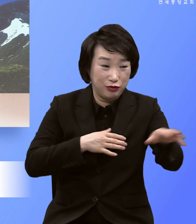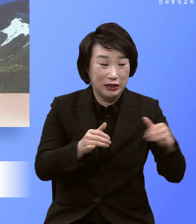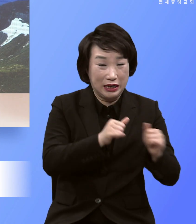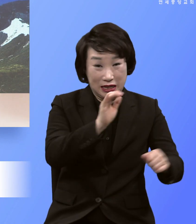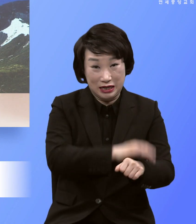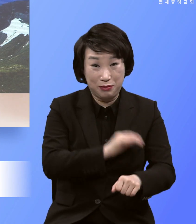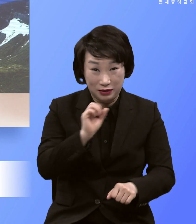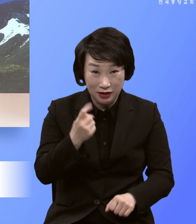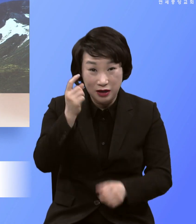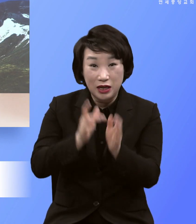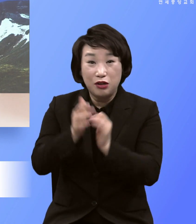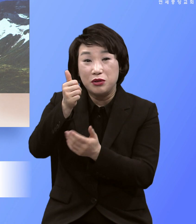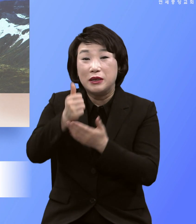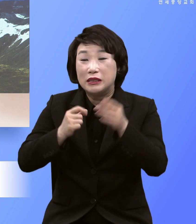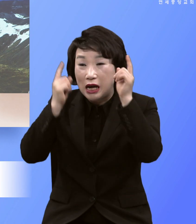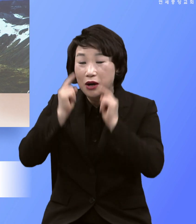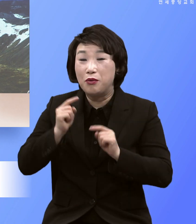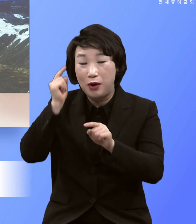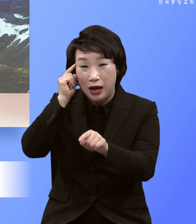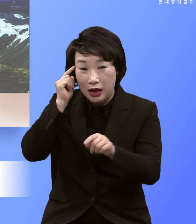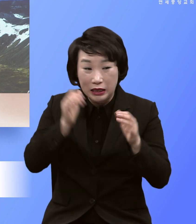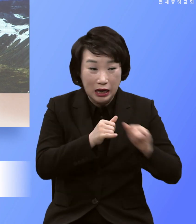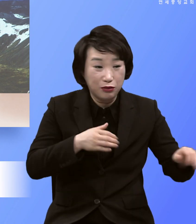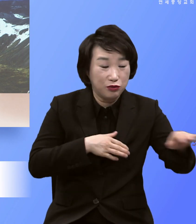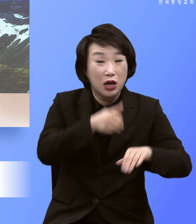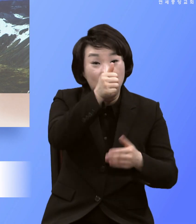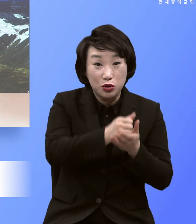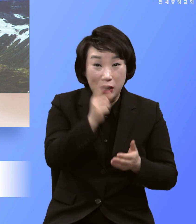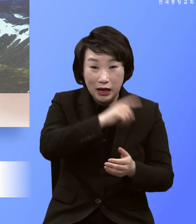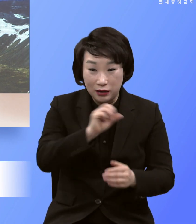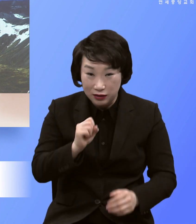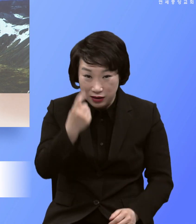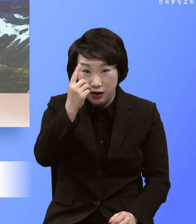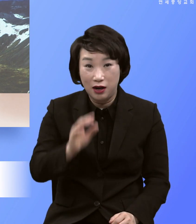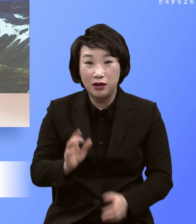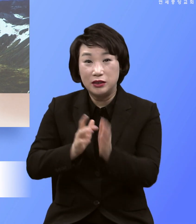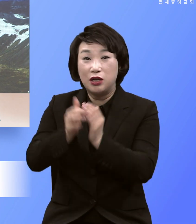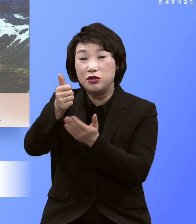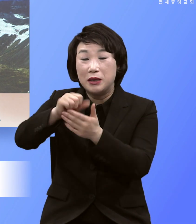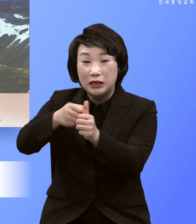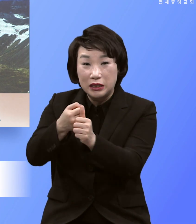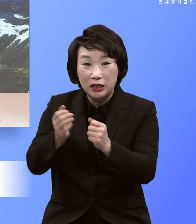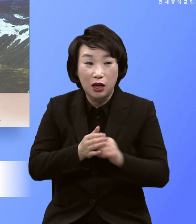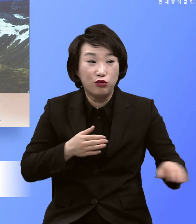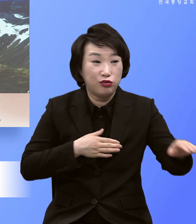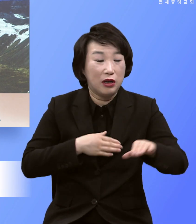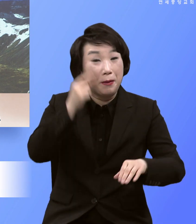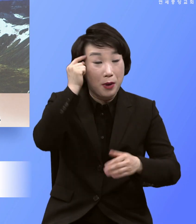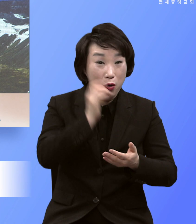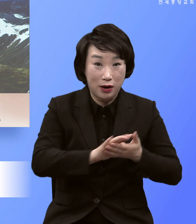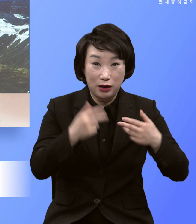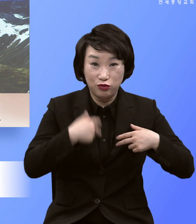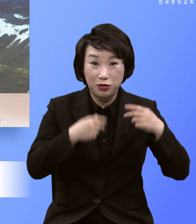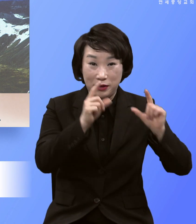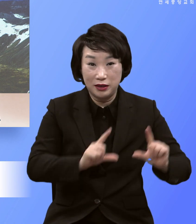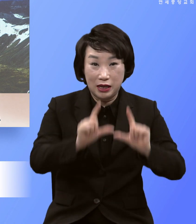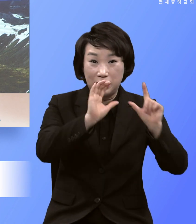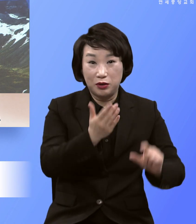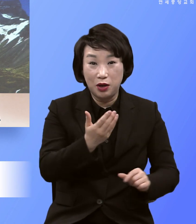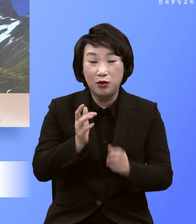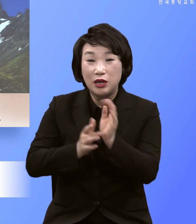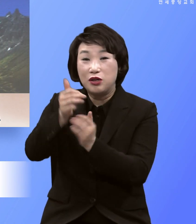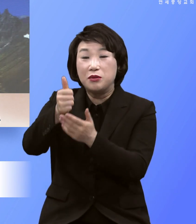인함이요 그가 상함은 우리의 죄악을 인함이라. 그가 징계를 받음으로 우리가 평화를